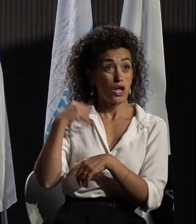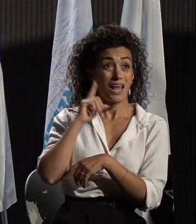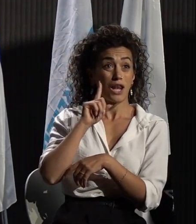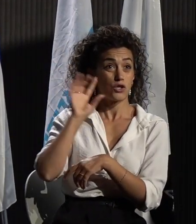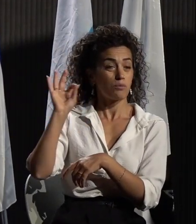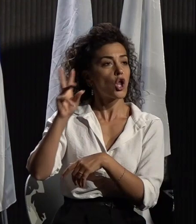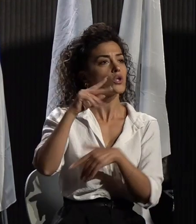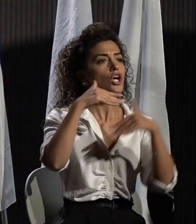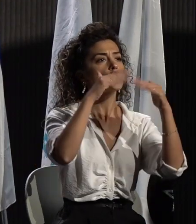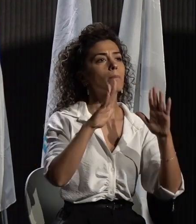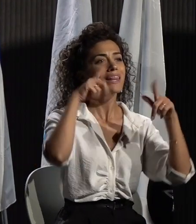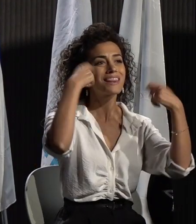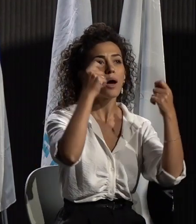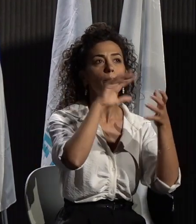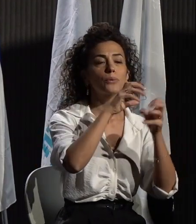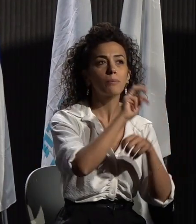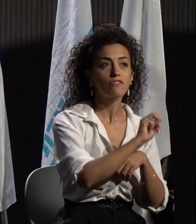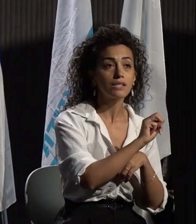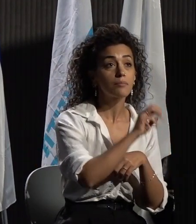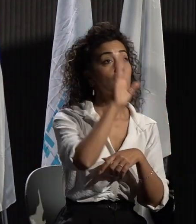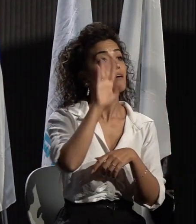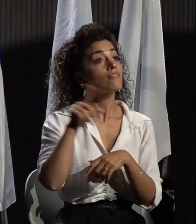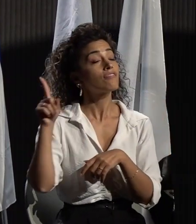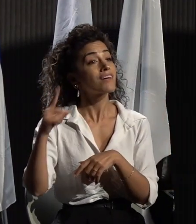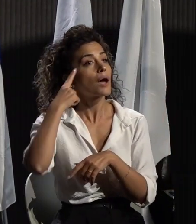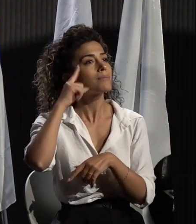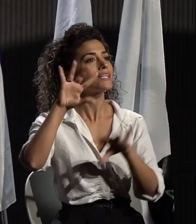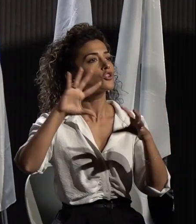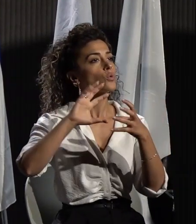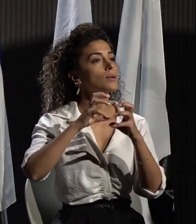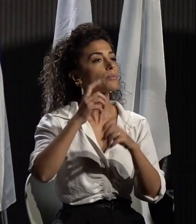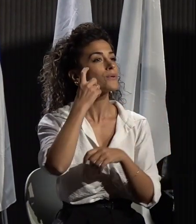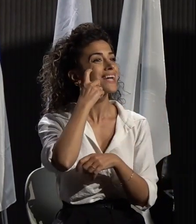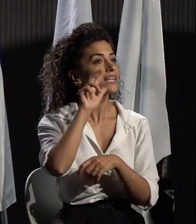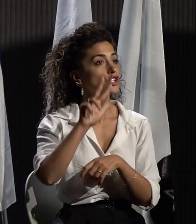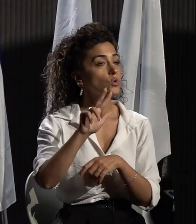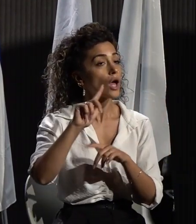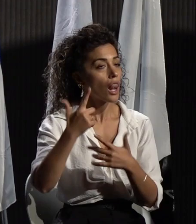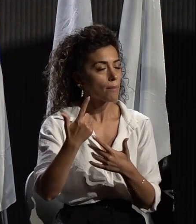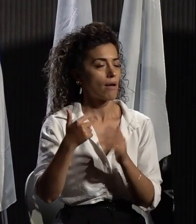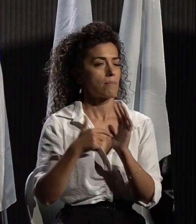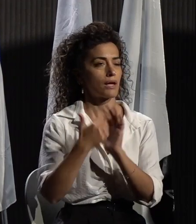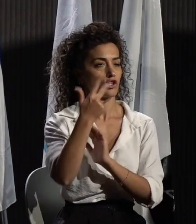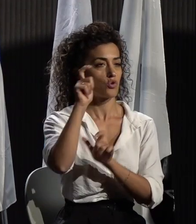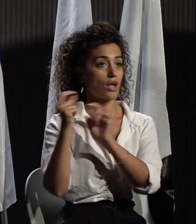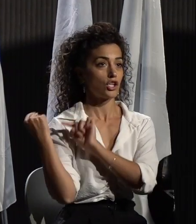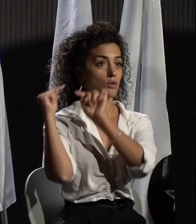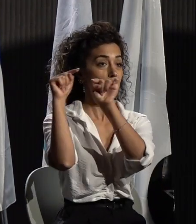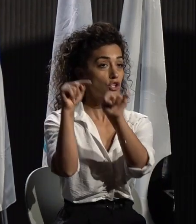שם, ועם מייסדי עין השלושה, שנקרא על שם שלושה שהגיעו שנים ספורות קודם